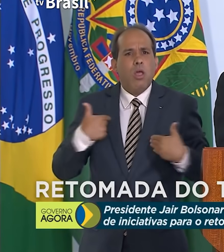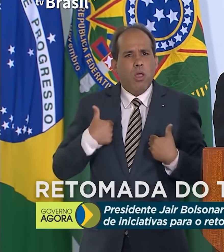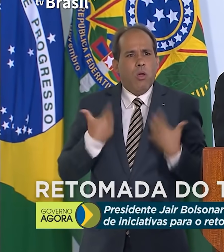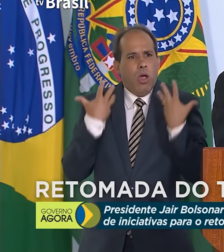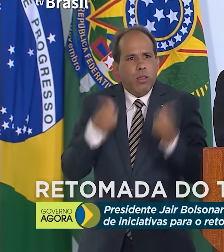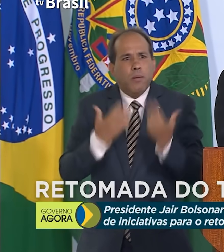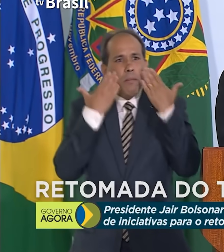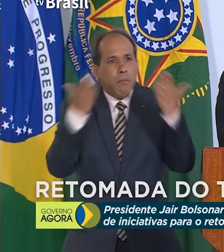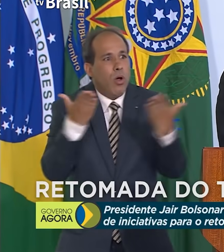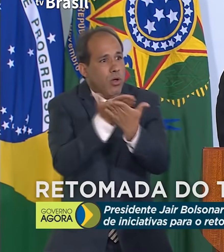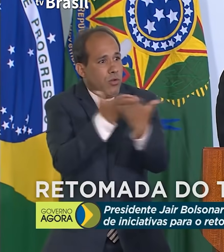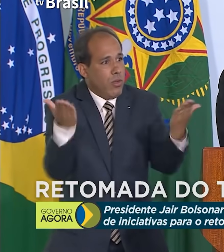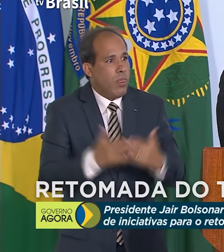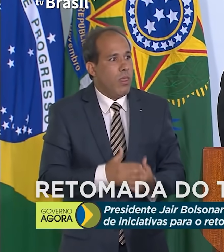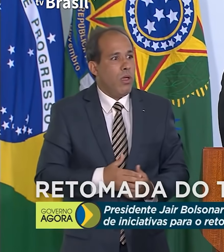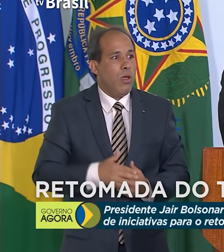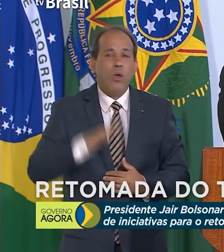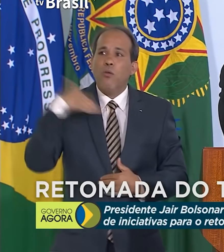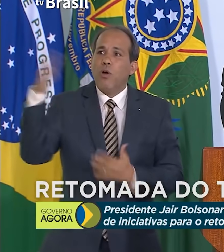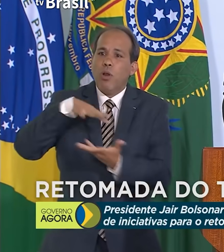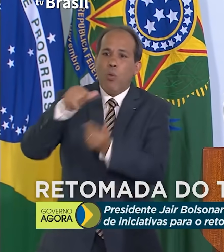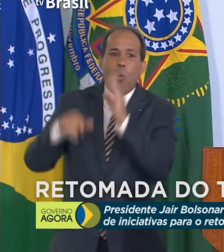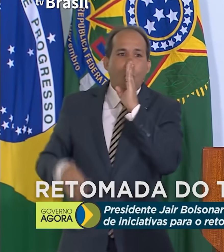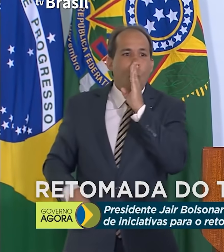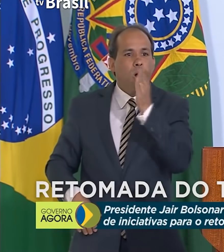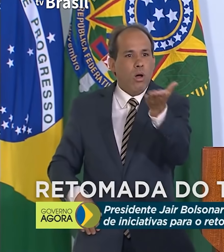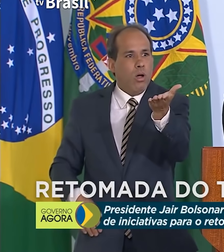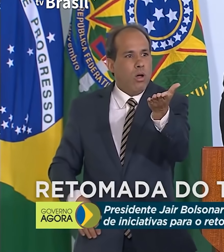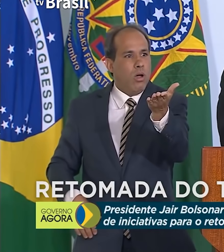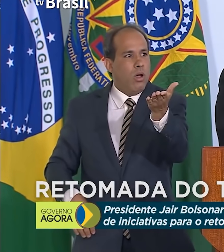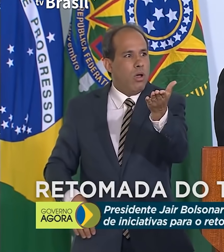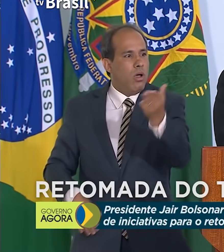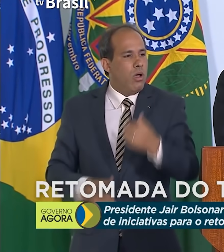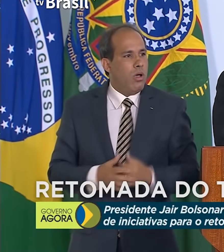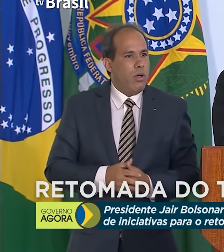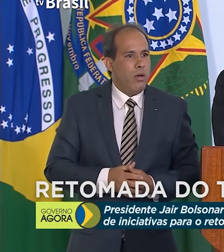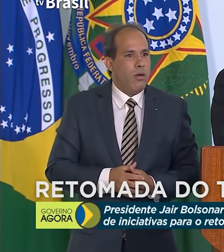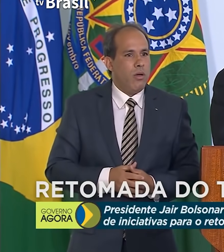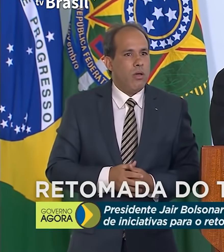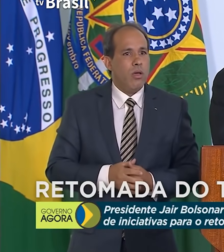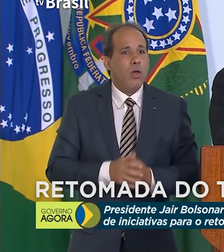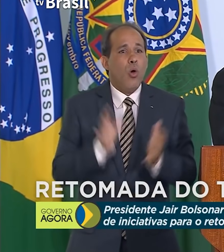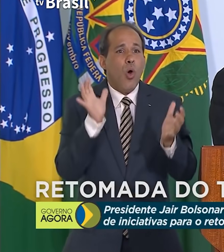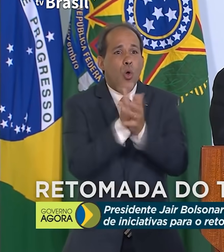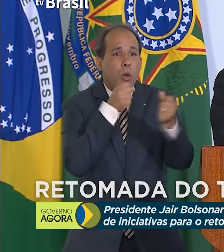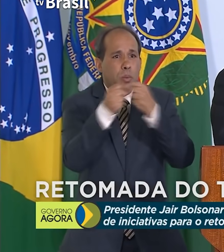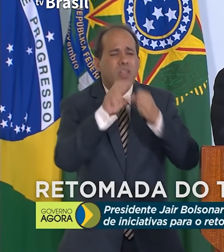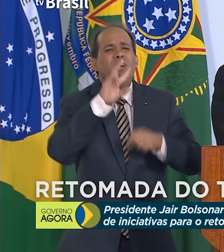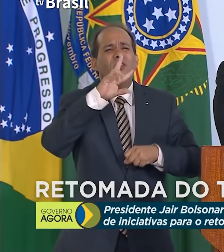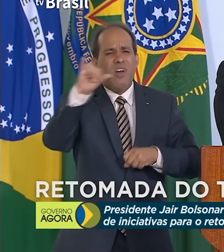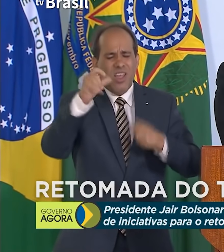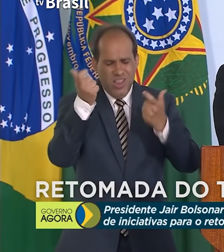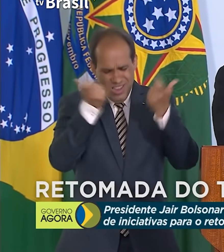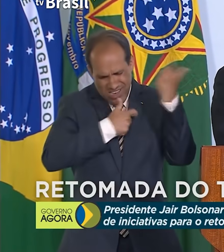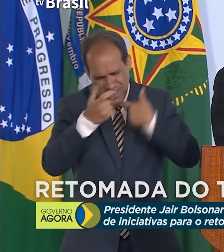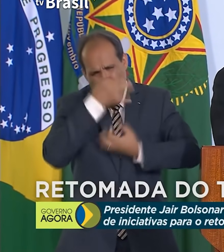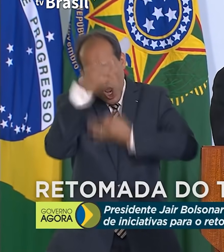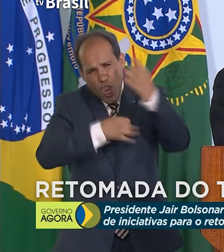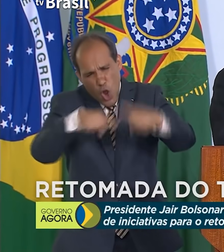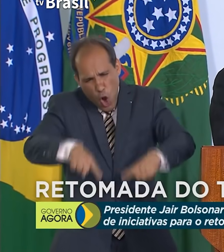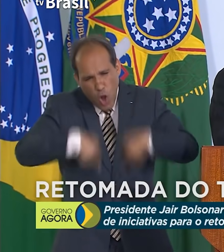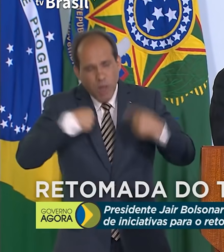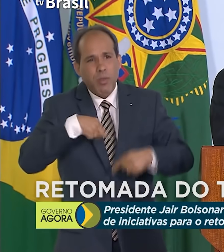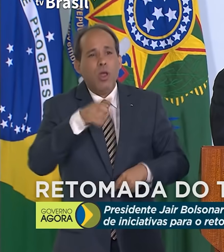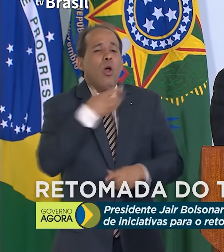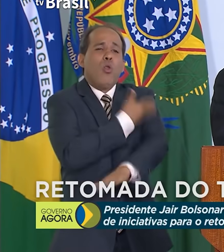estou me expondo aqui por ele Tá quietinho e sofreu bar só levada de críticas à mídia porque eu tô falando aqui que não tô acostumado